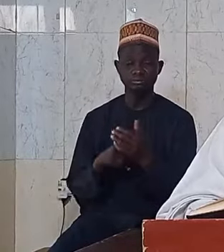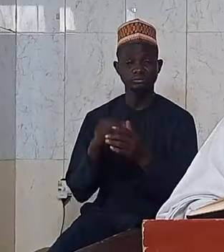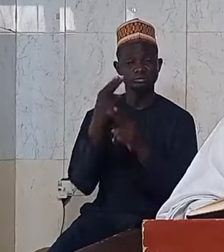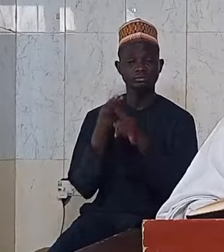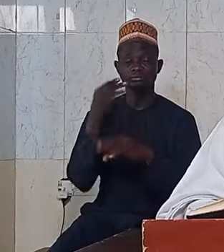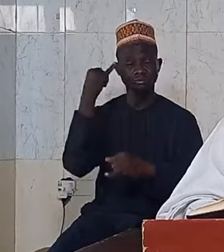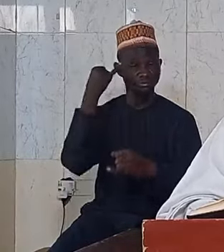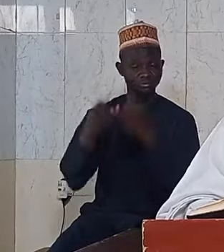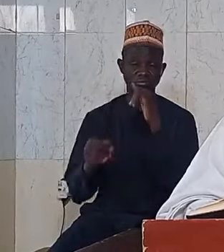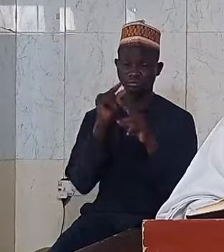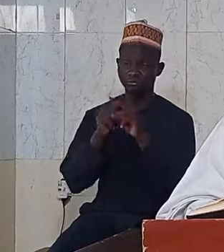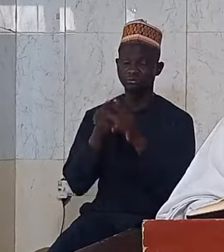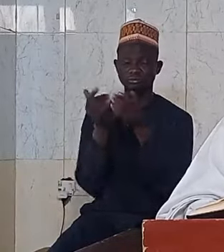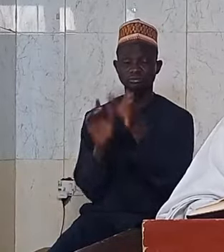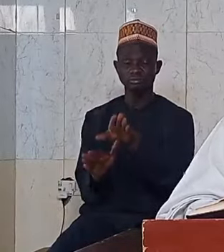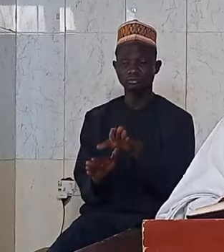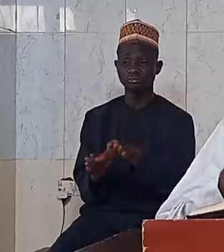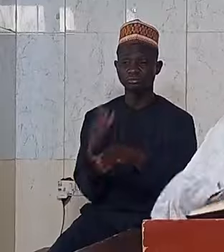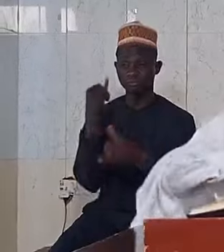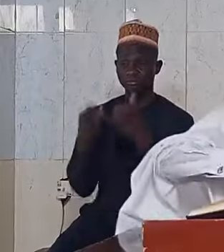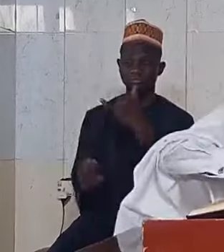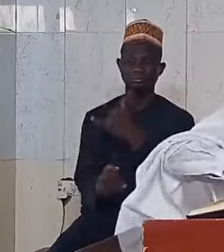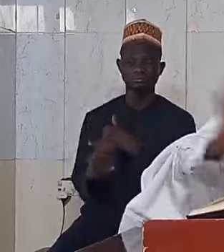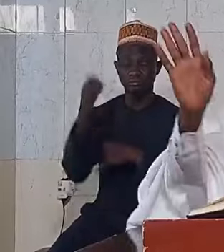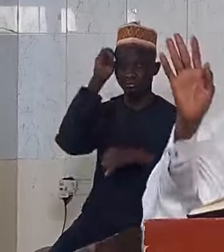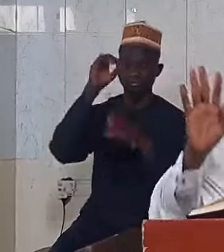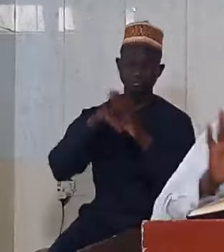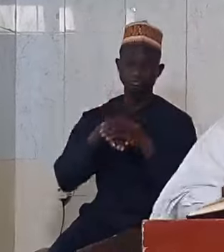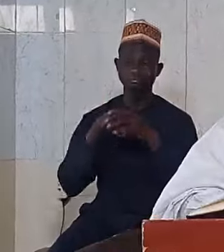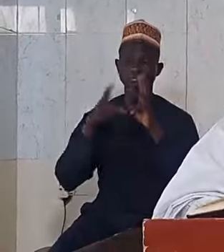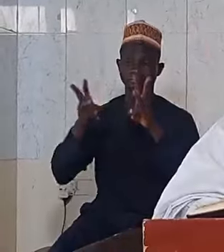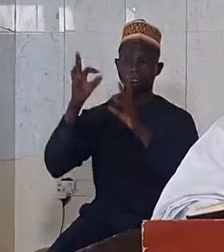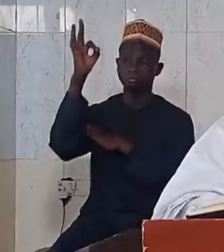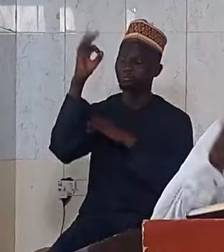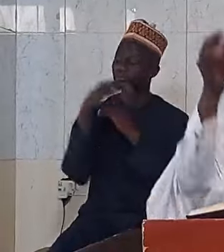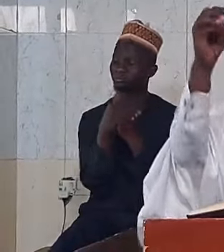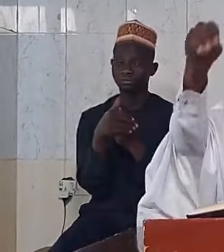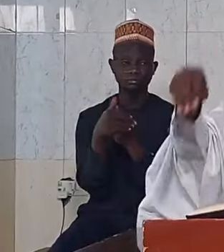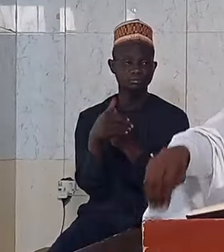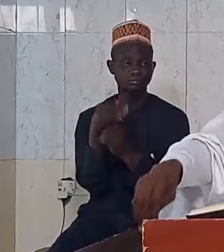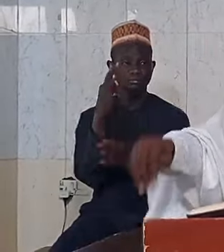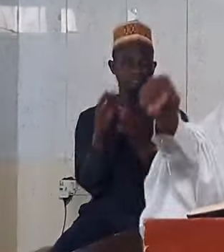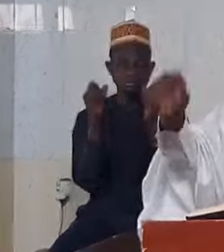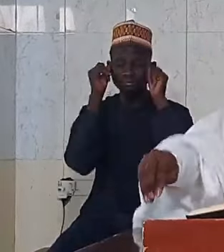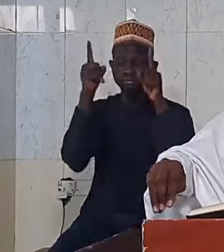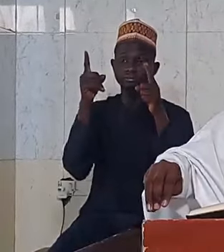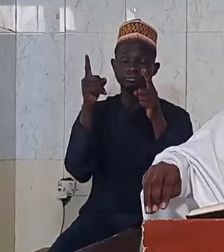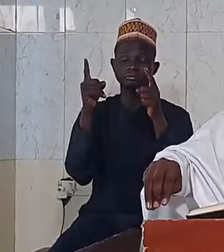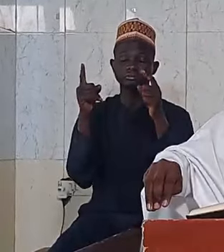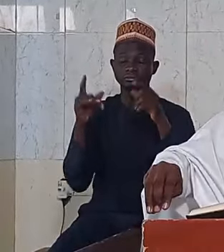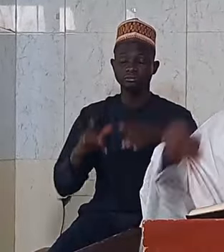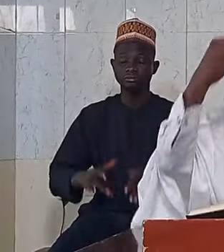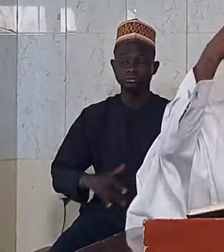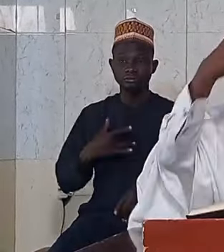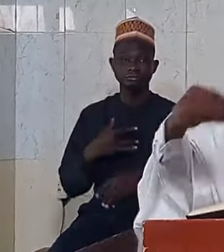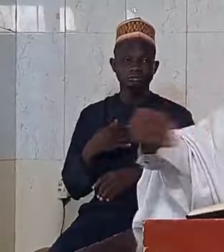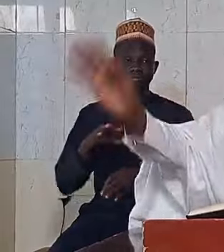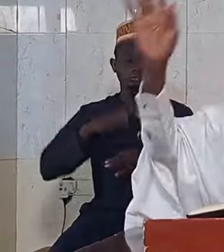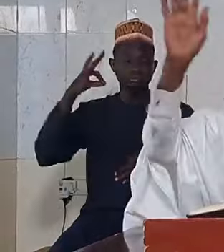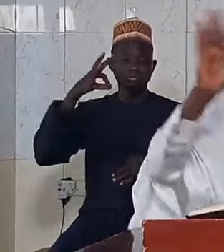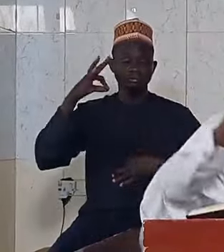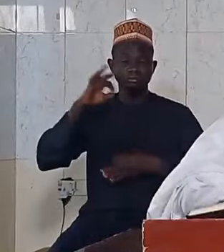مجانا ستك الشيء يموتو تو يا موتو أكم فطرة إنكم يا وايجري دري